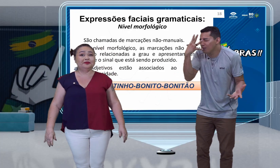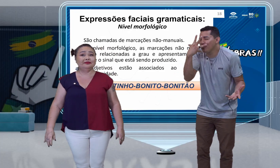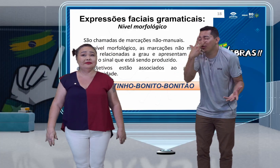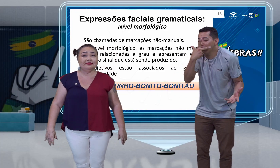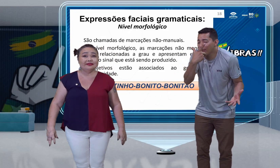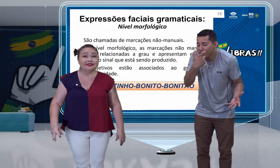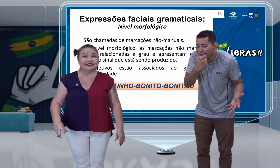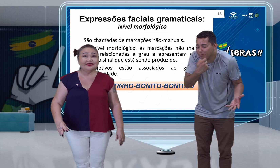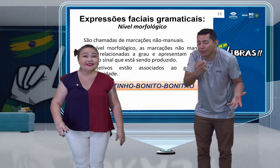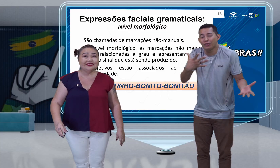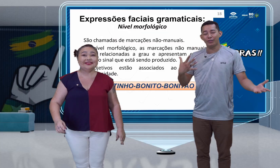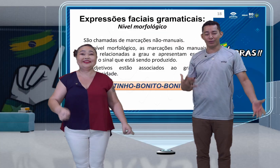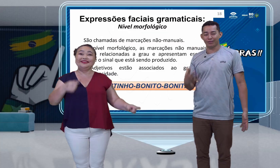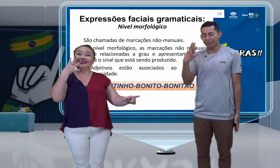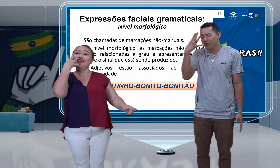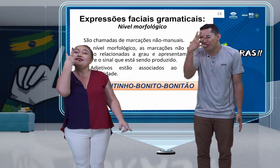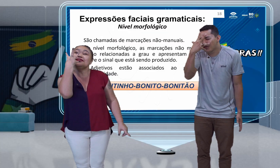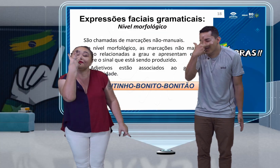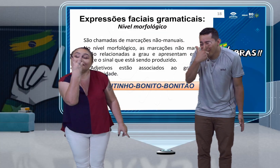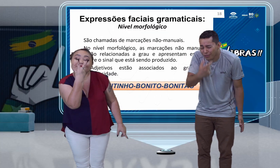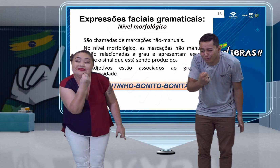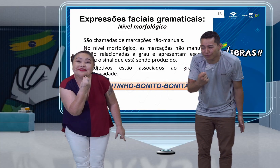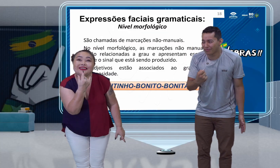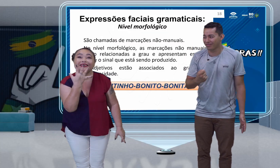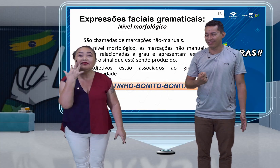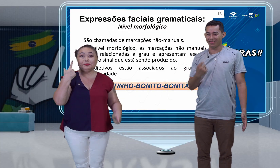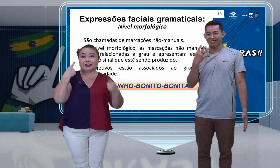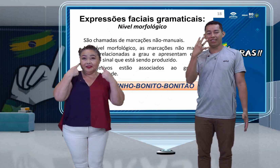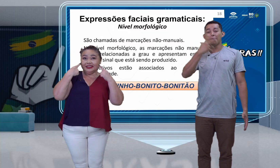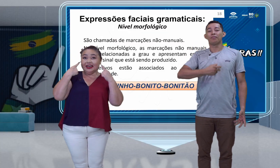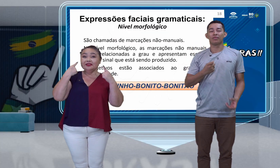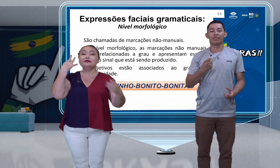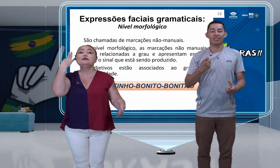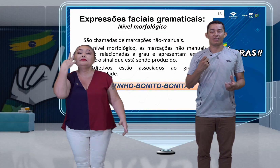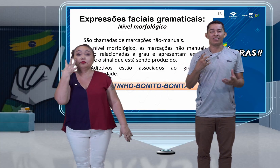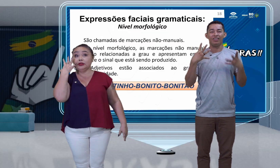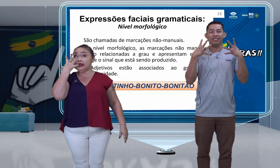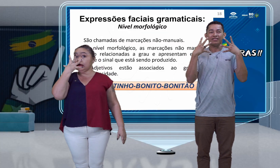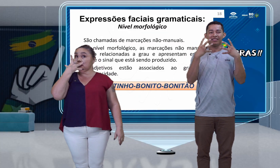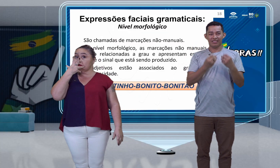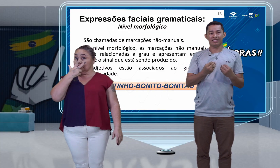Meu Deus, bonito. Bonitinho. Viu a expressão facial? Bonito.